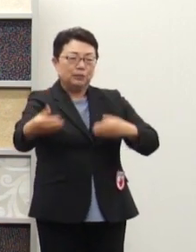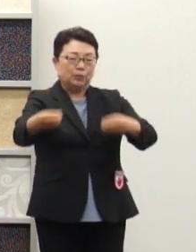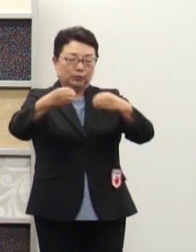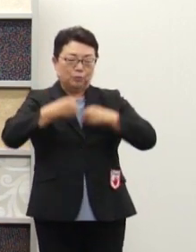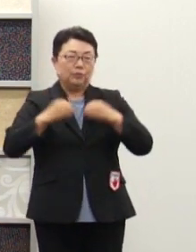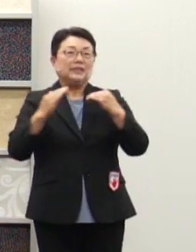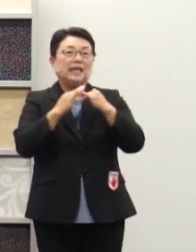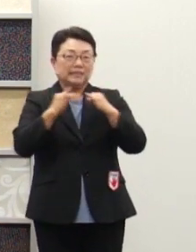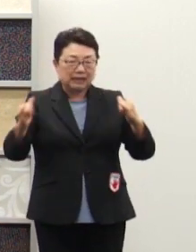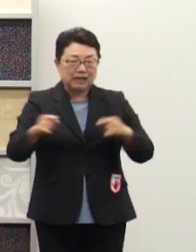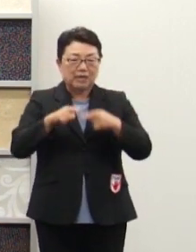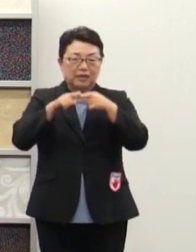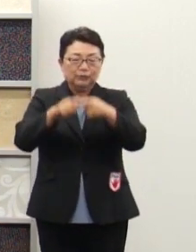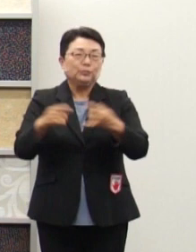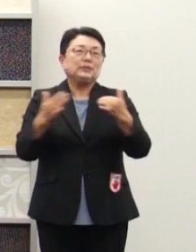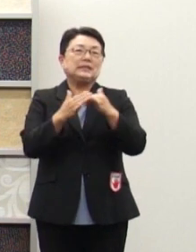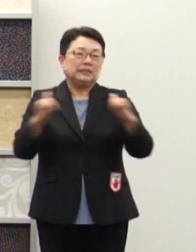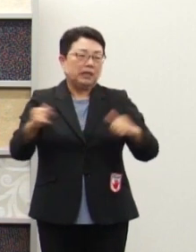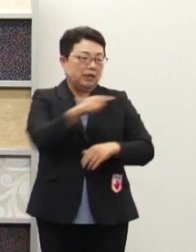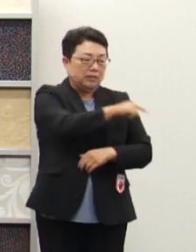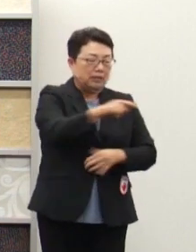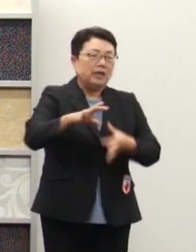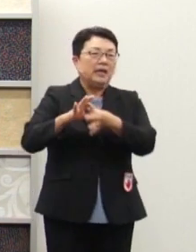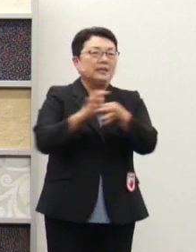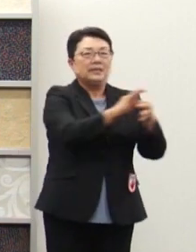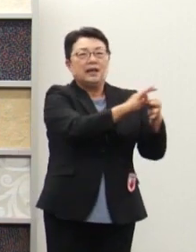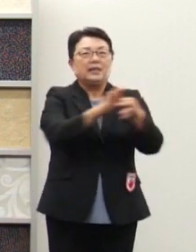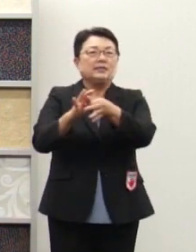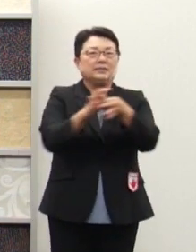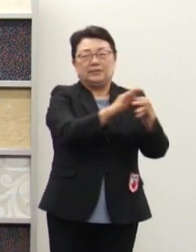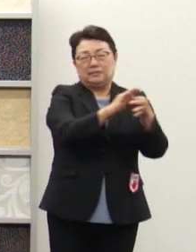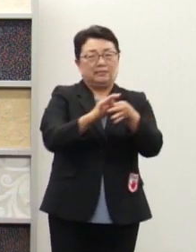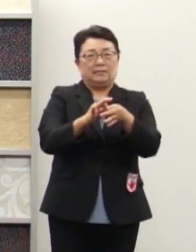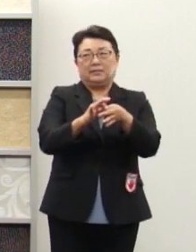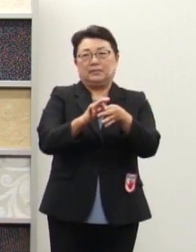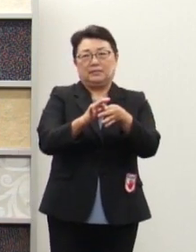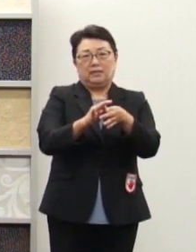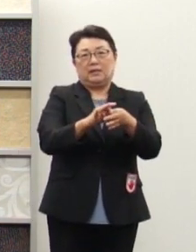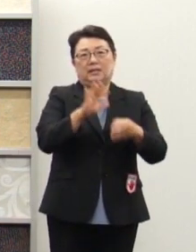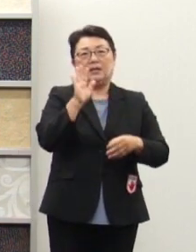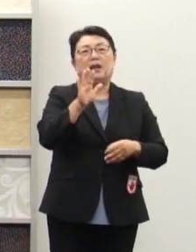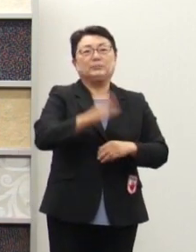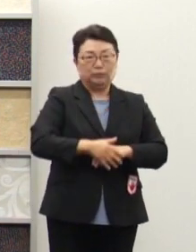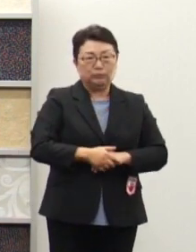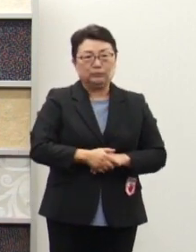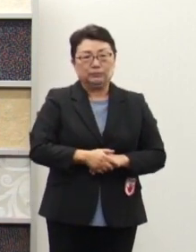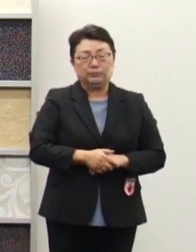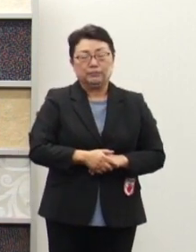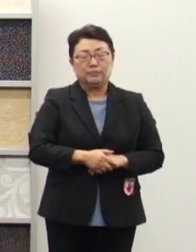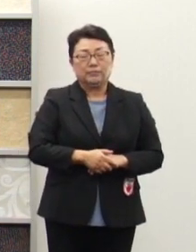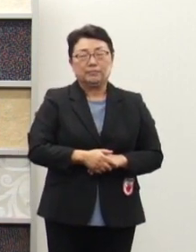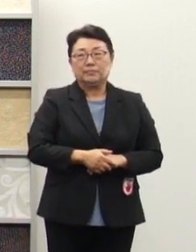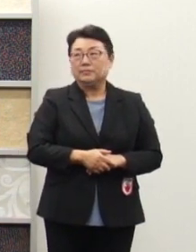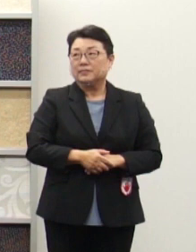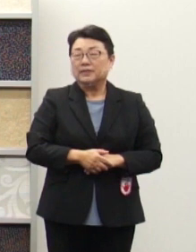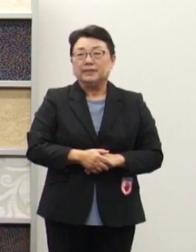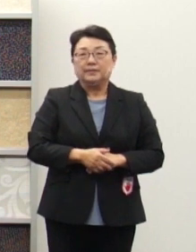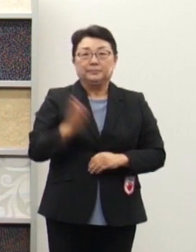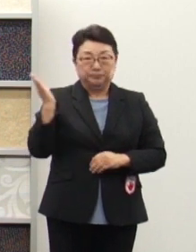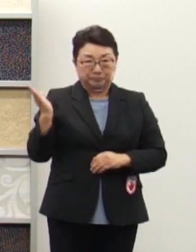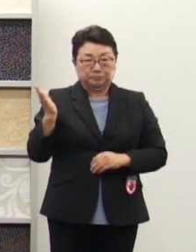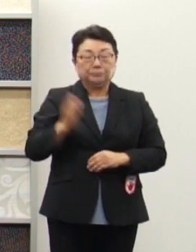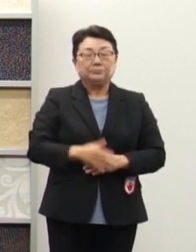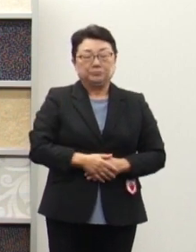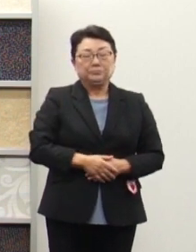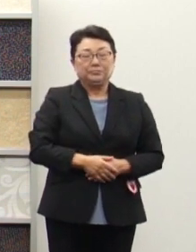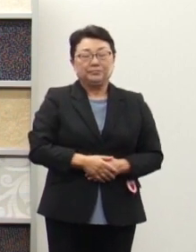入院者数との間には負の相関関係というものを見出すことができます。ご認識を